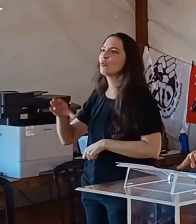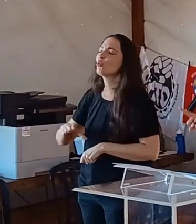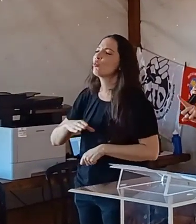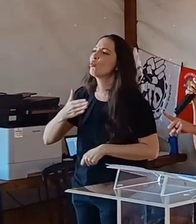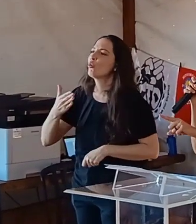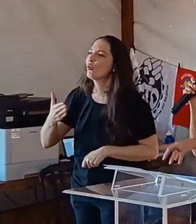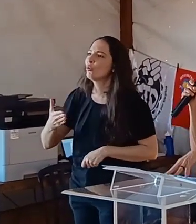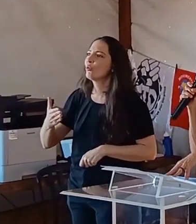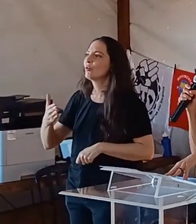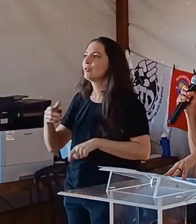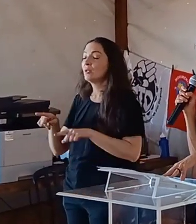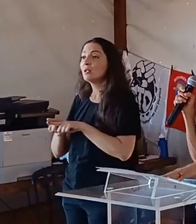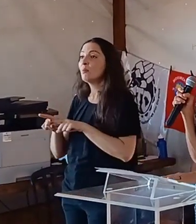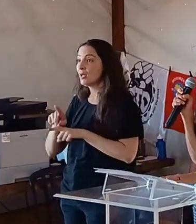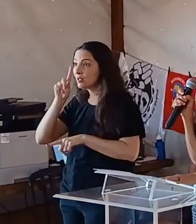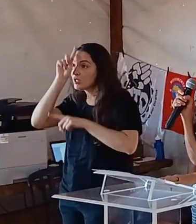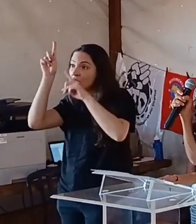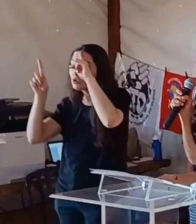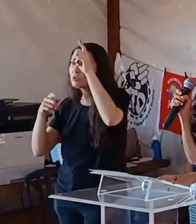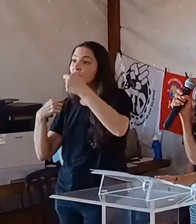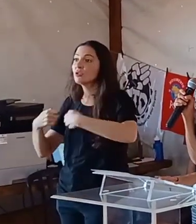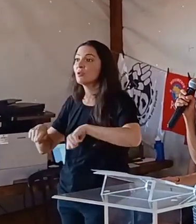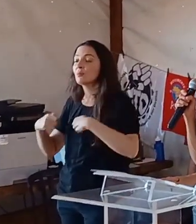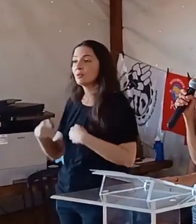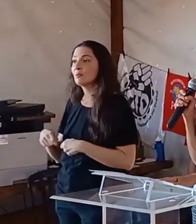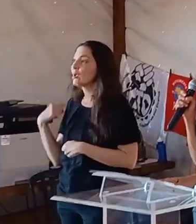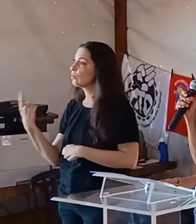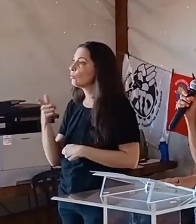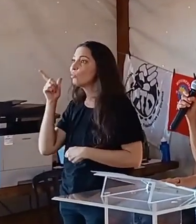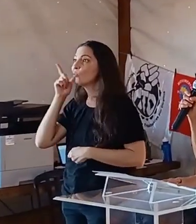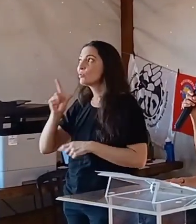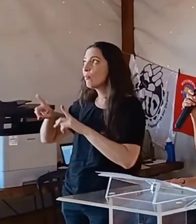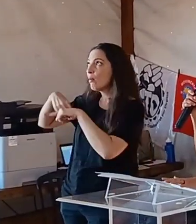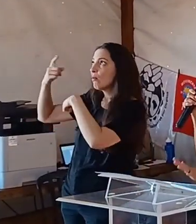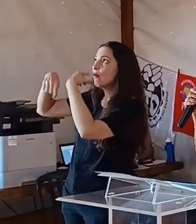forma até criativa para a gente conseguir avançar e superar. Então,